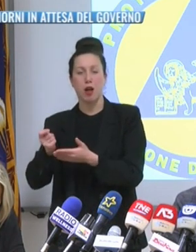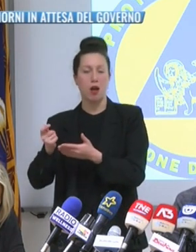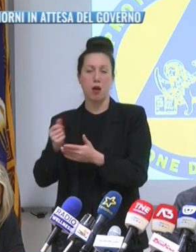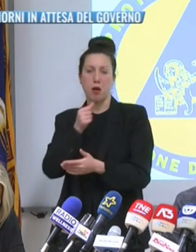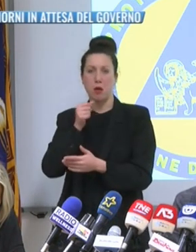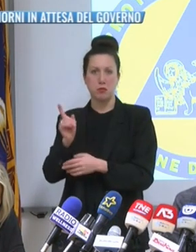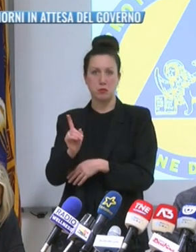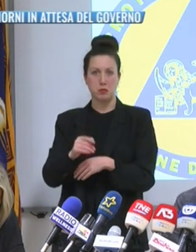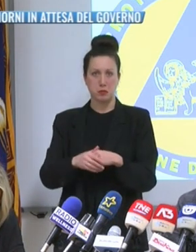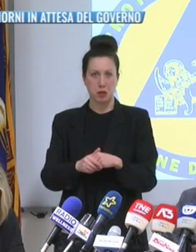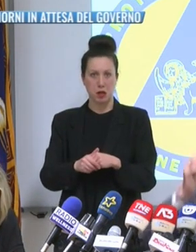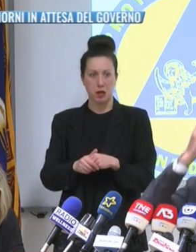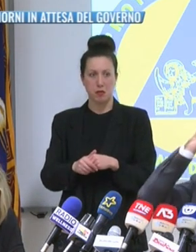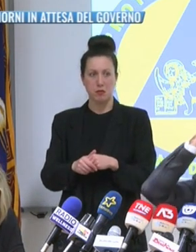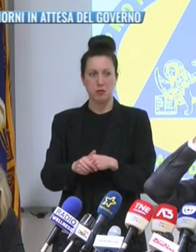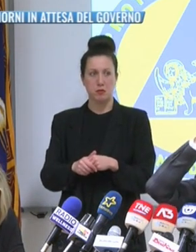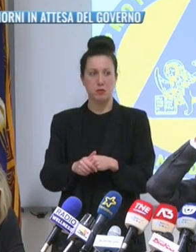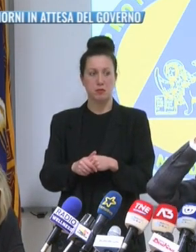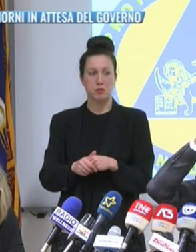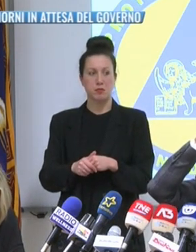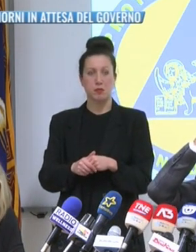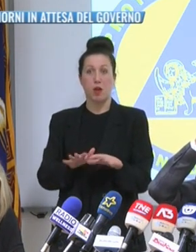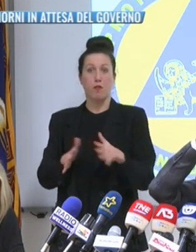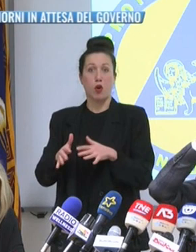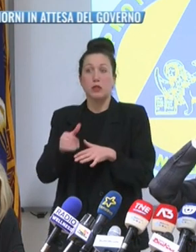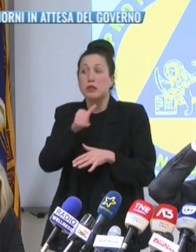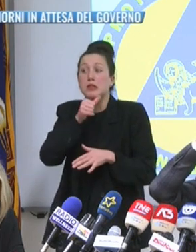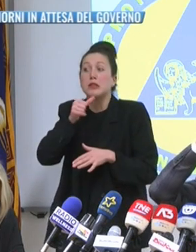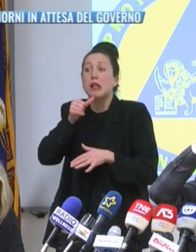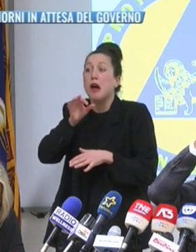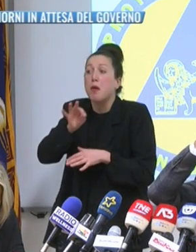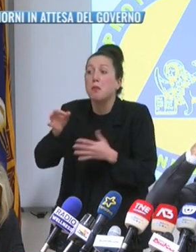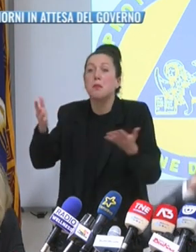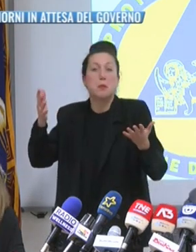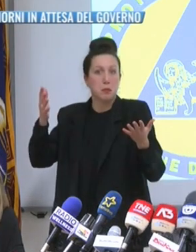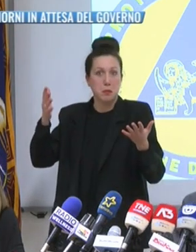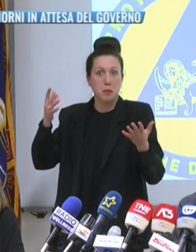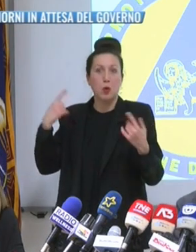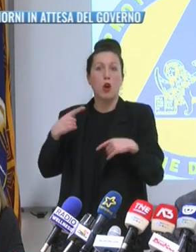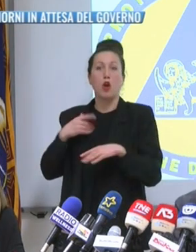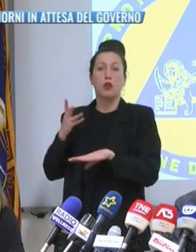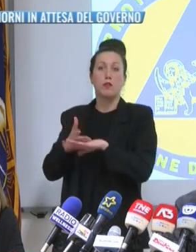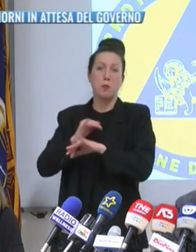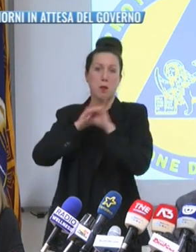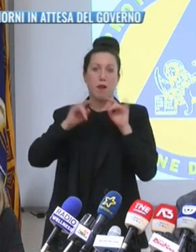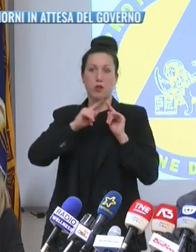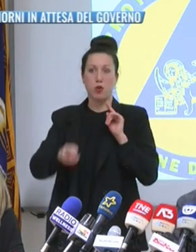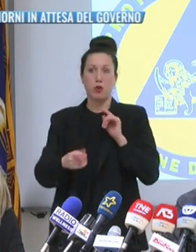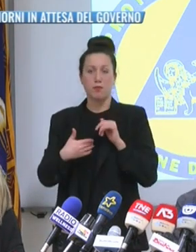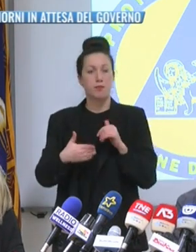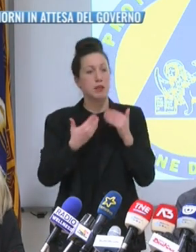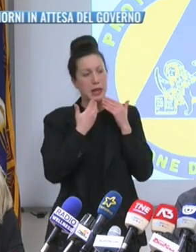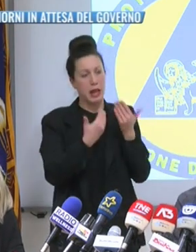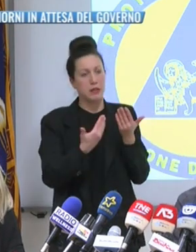qualcuno, probabilmente c'è qualcuno che ne ha bisogno, non ve lo so dire. Cioè non... Per okay. Questo non sono mai intervenuto su questo. Ok, grazie. Prego. Anche